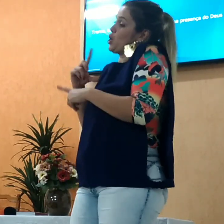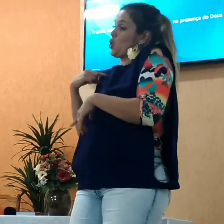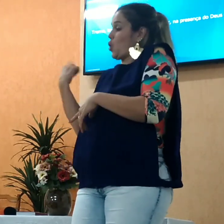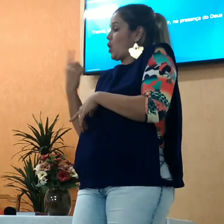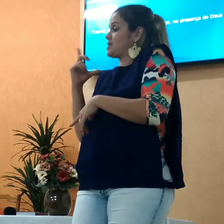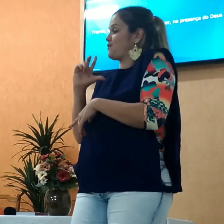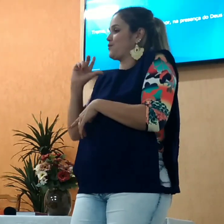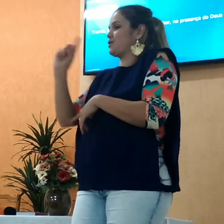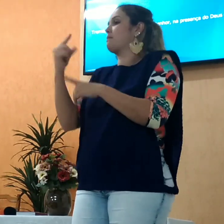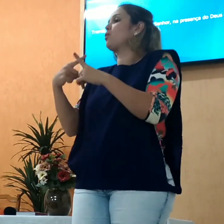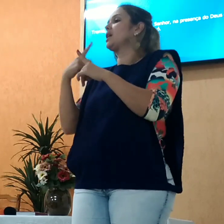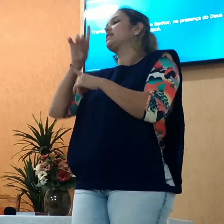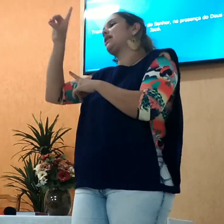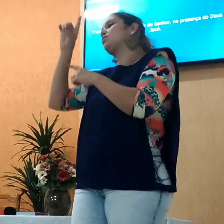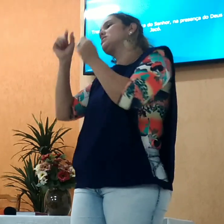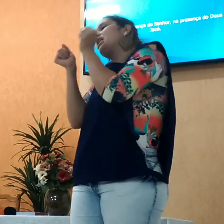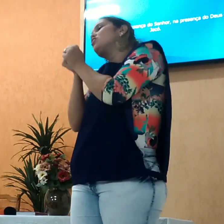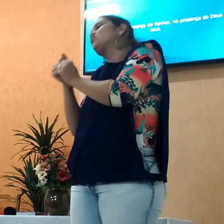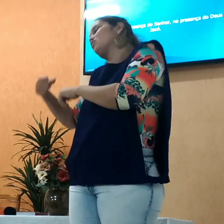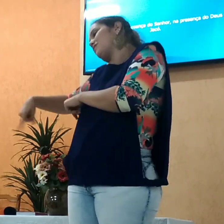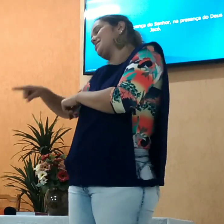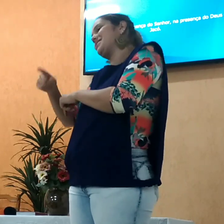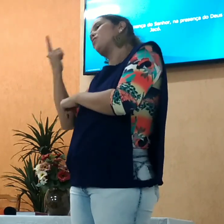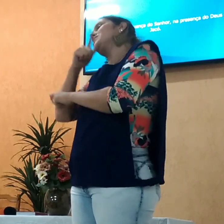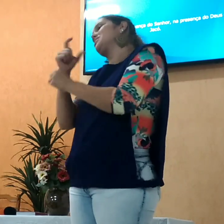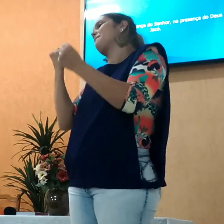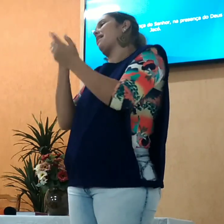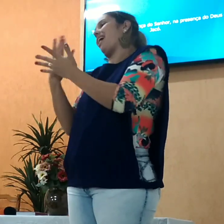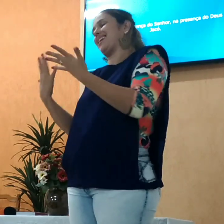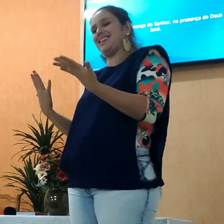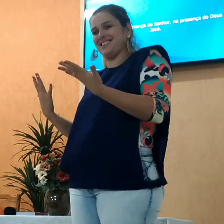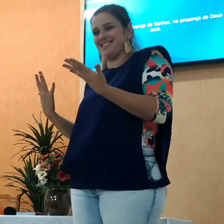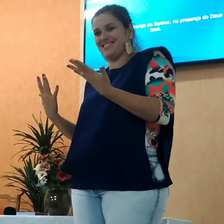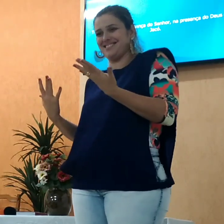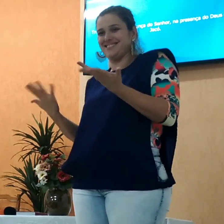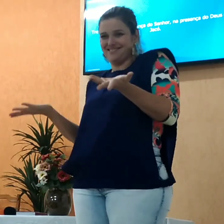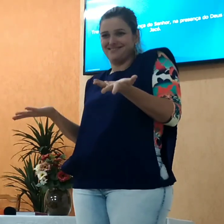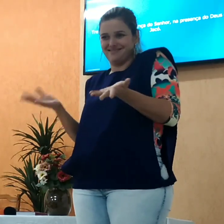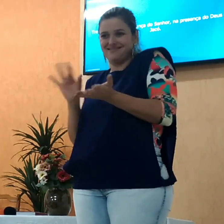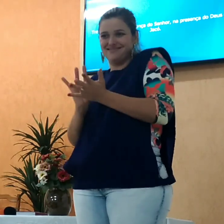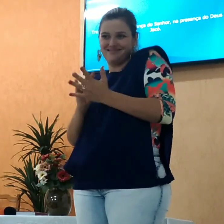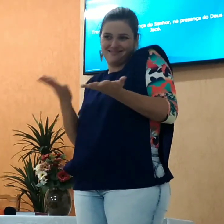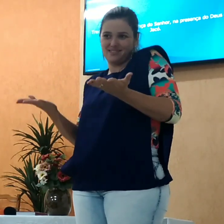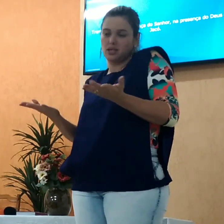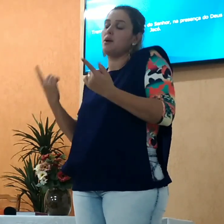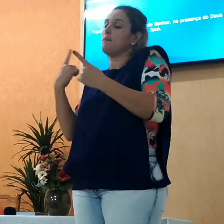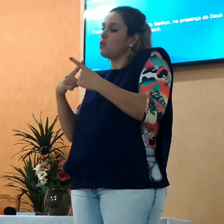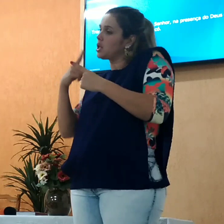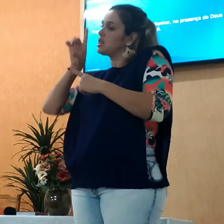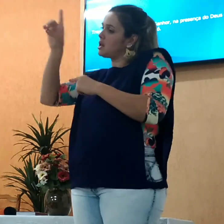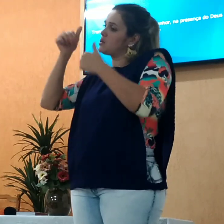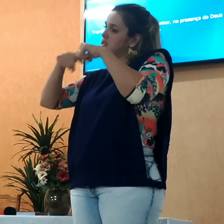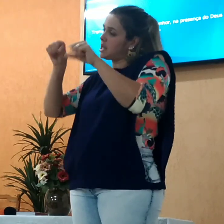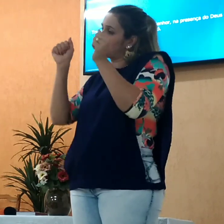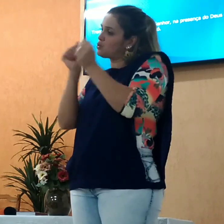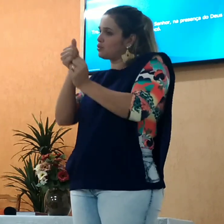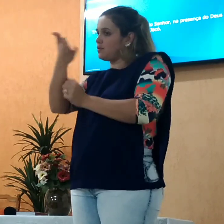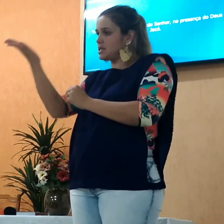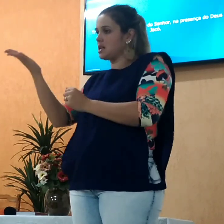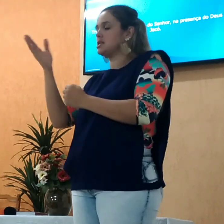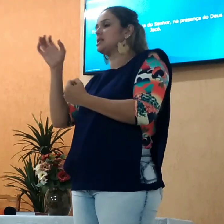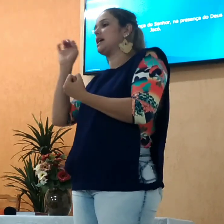vocês. A dificuldade que nós encontramos, elas vão fugir porque o Senhor está conosco.